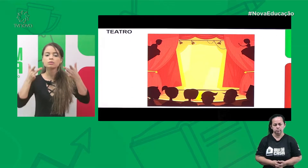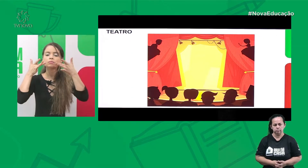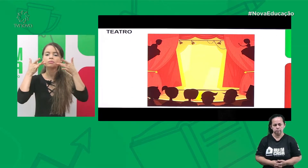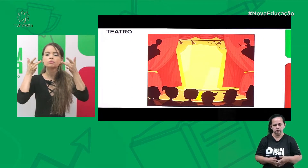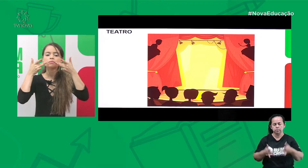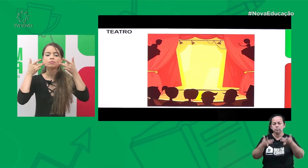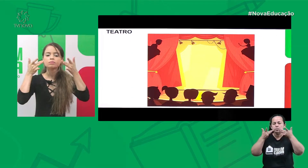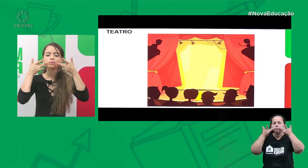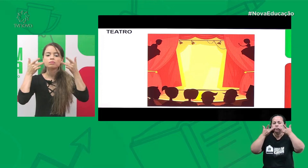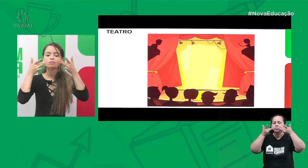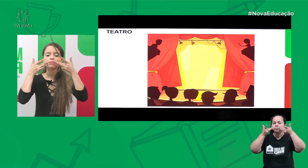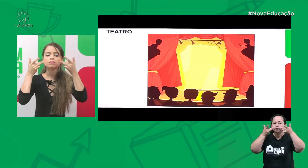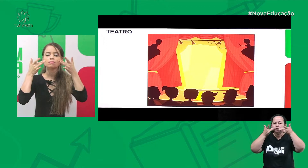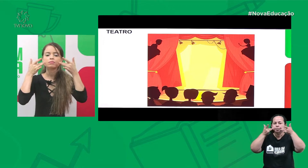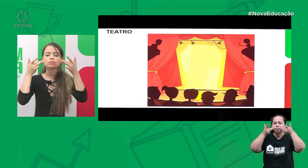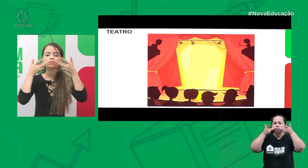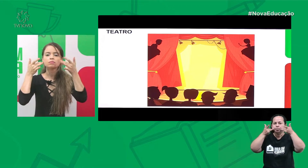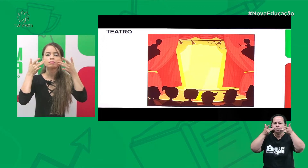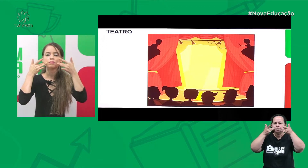Teatro.